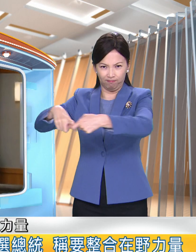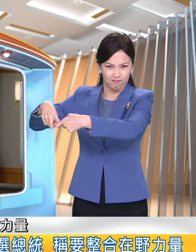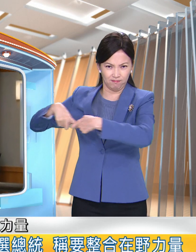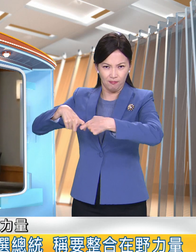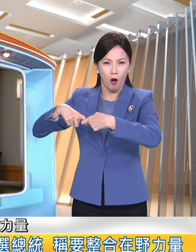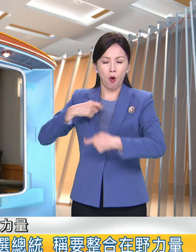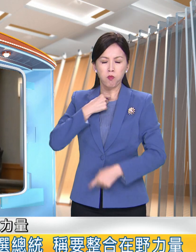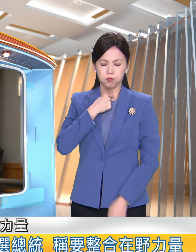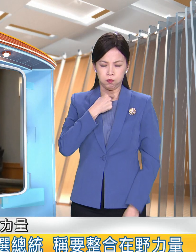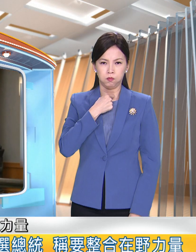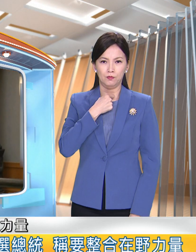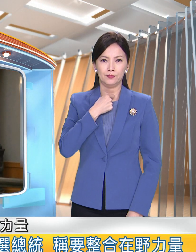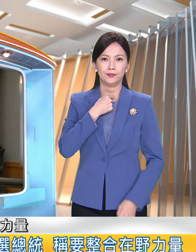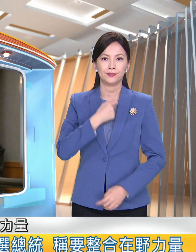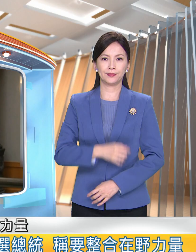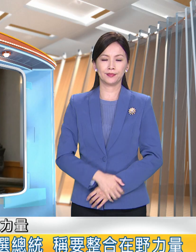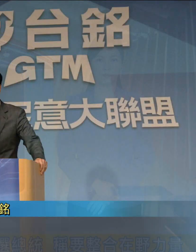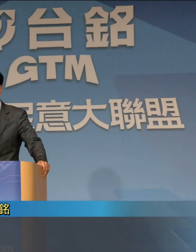量。